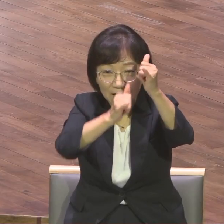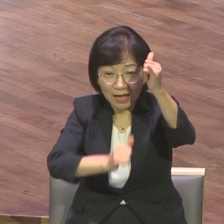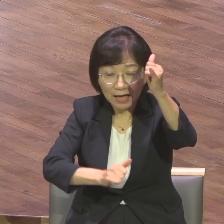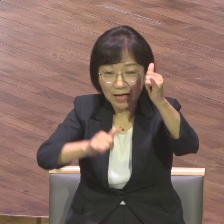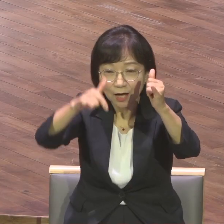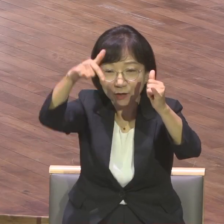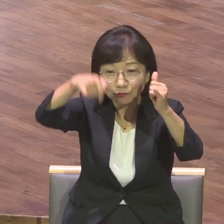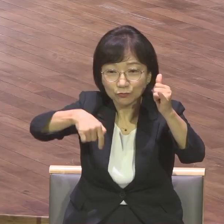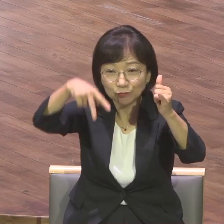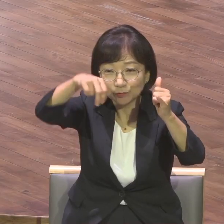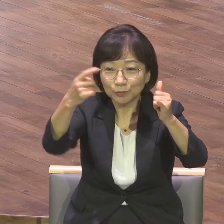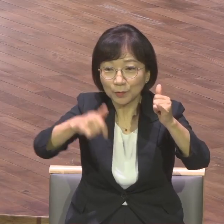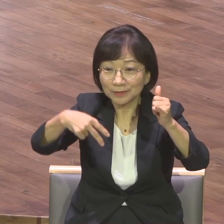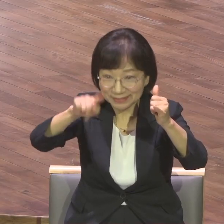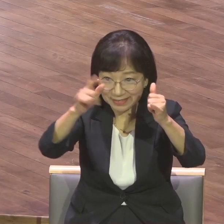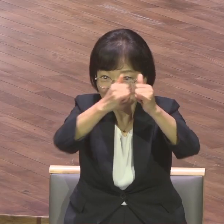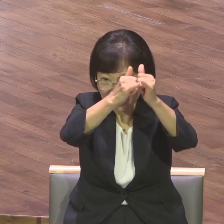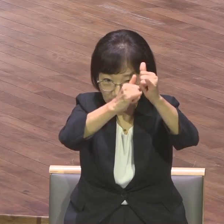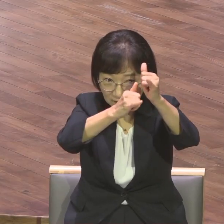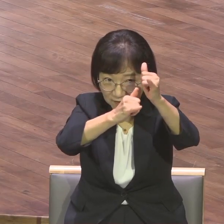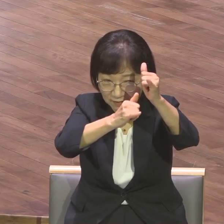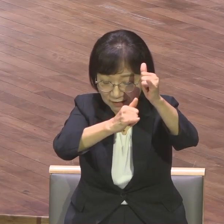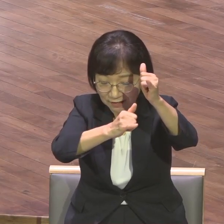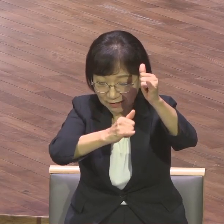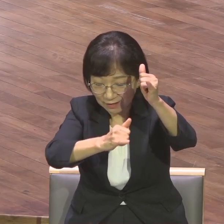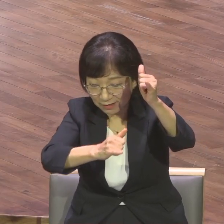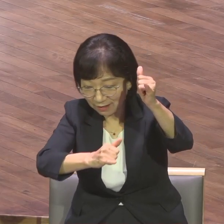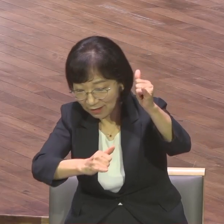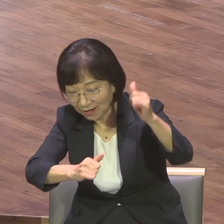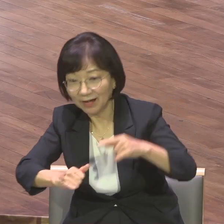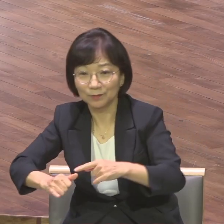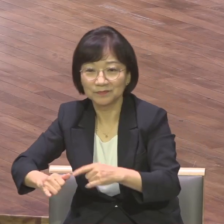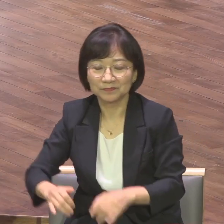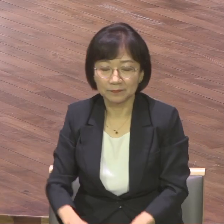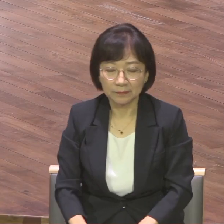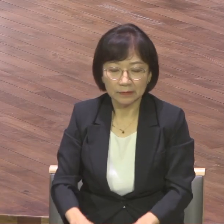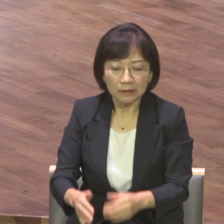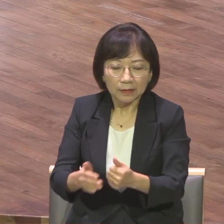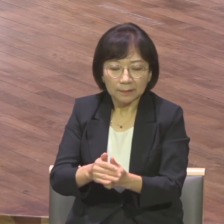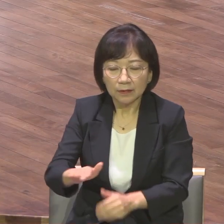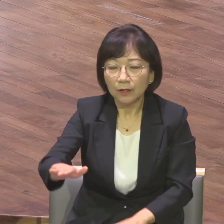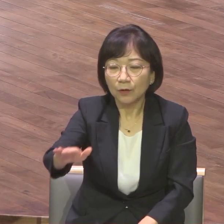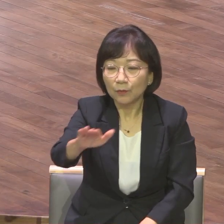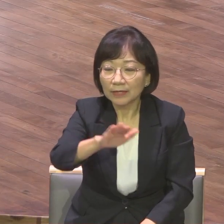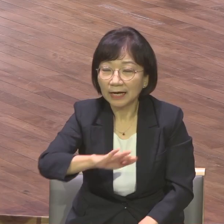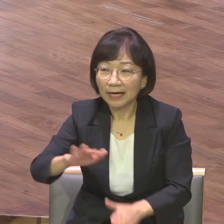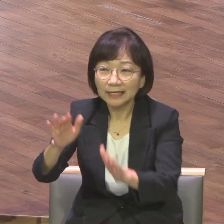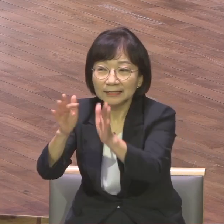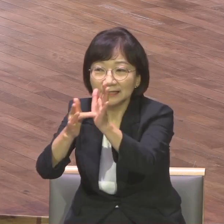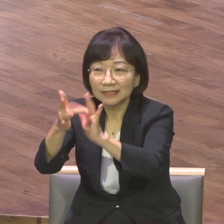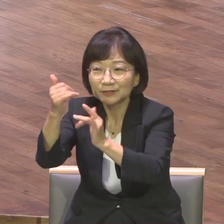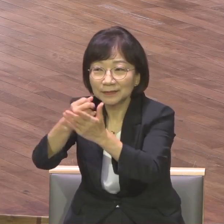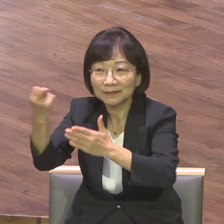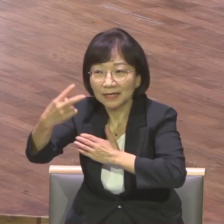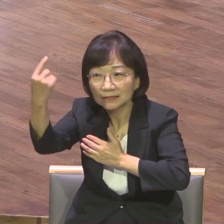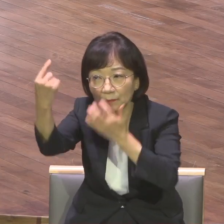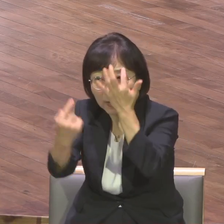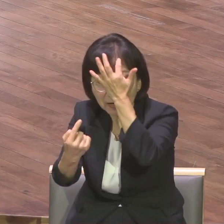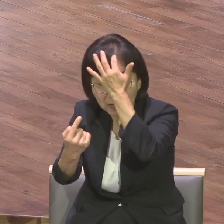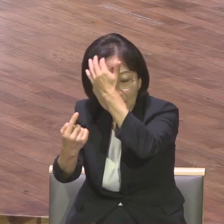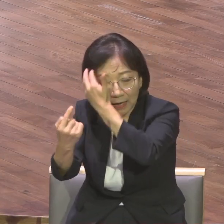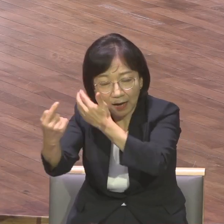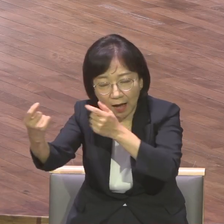재림이. 그래서 오늘 말씀을 통해서 재림 시간이 가까울수록